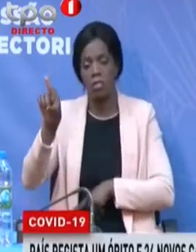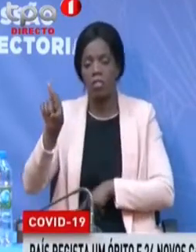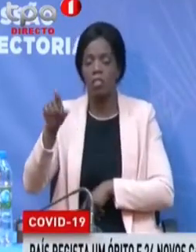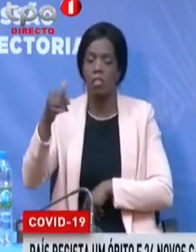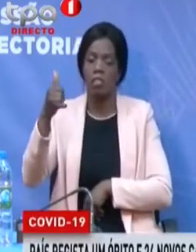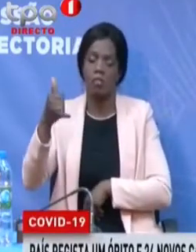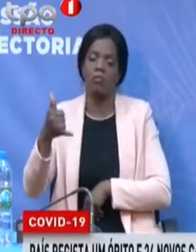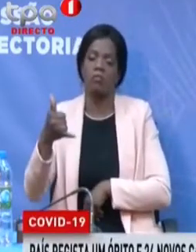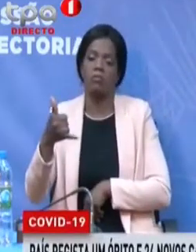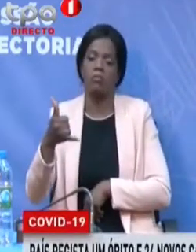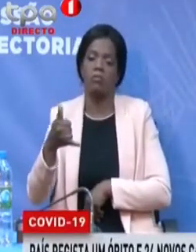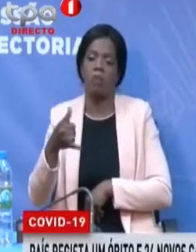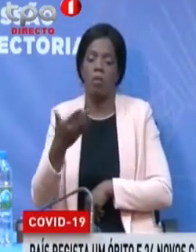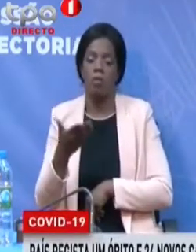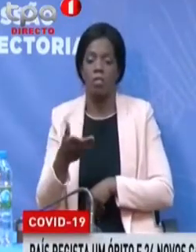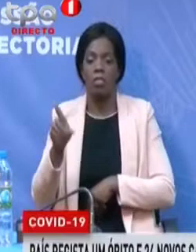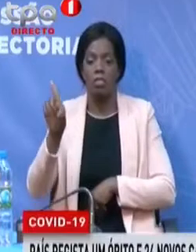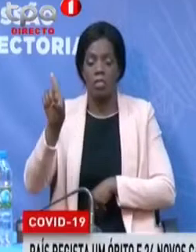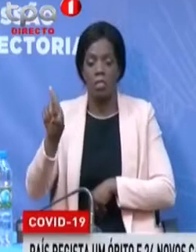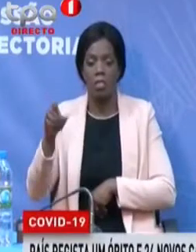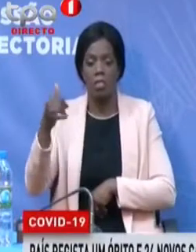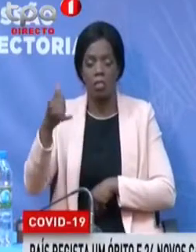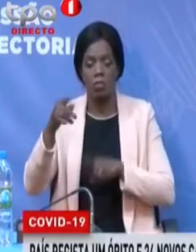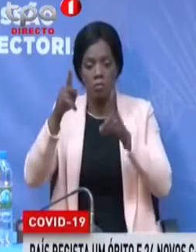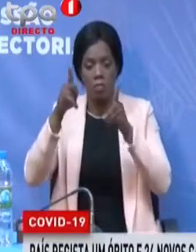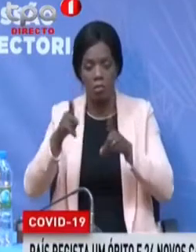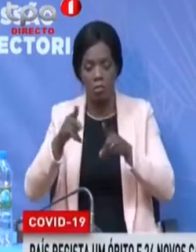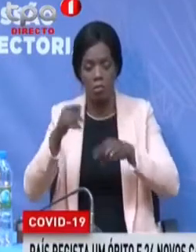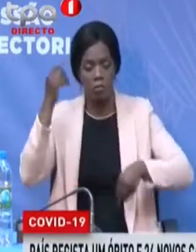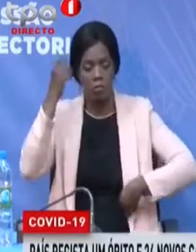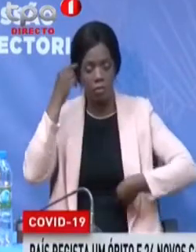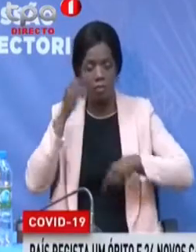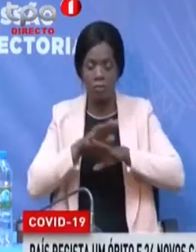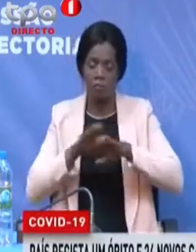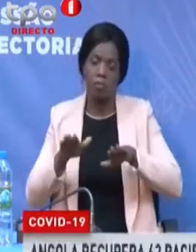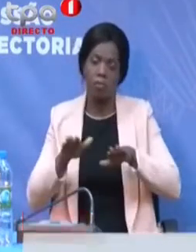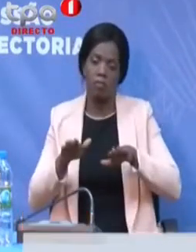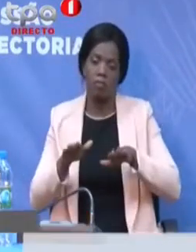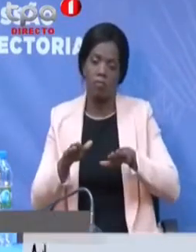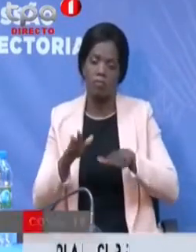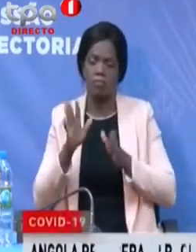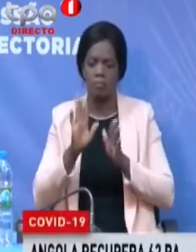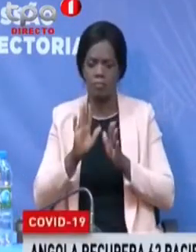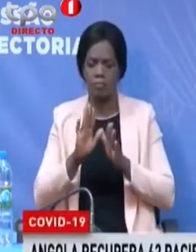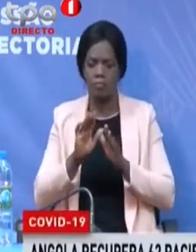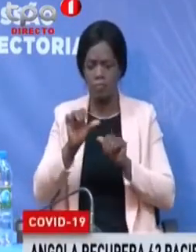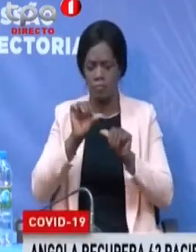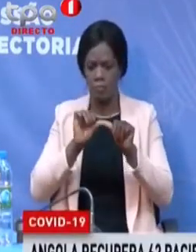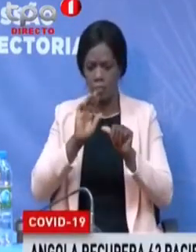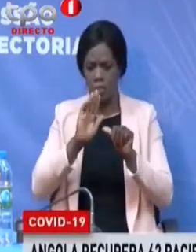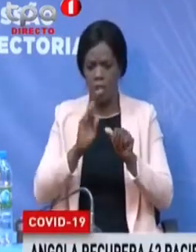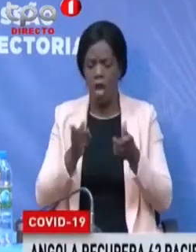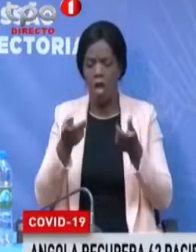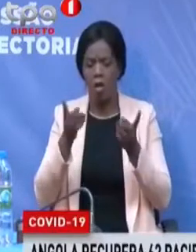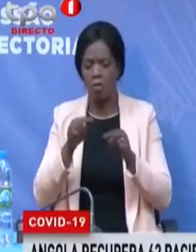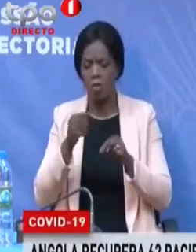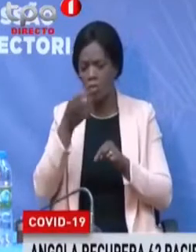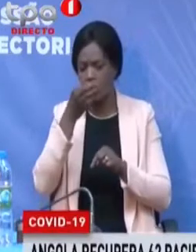Gostaríamos aqui trazer uma nota quando nos referimos ao